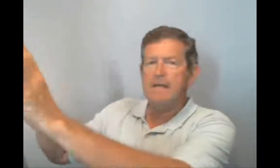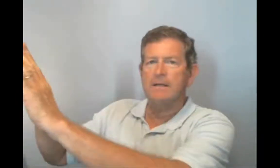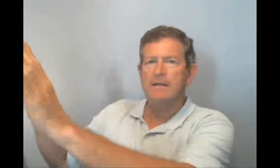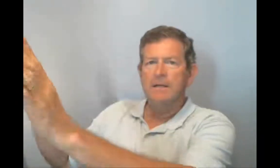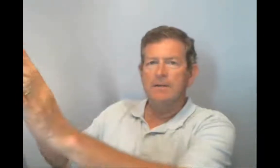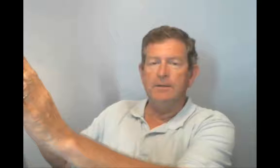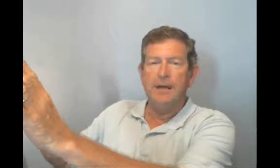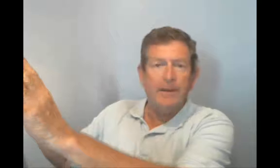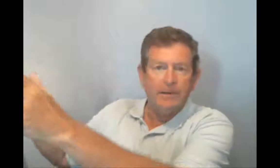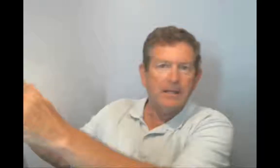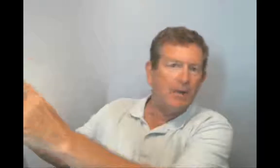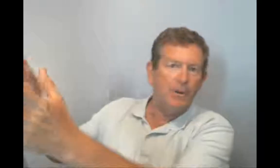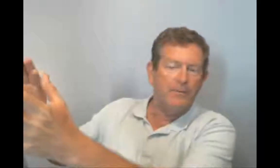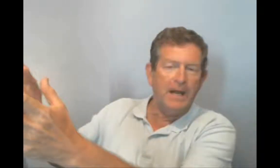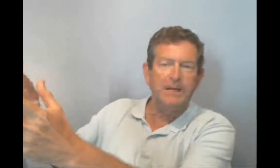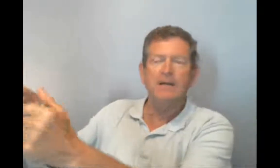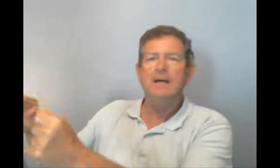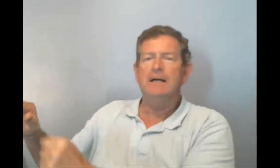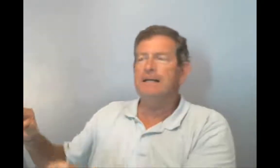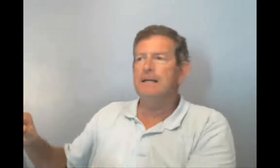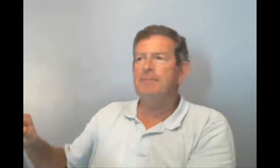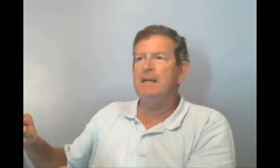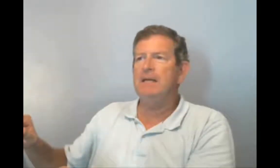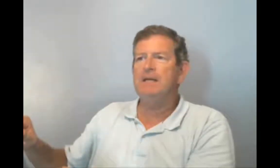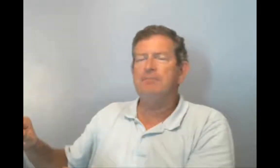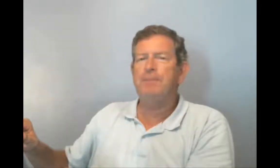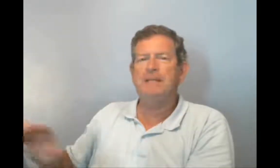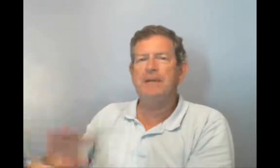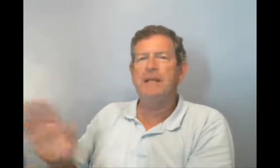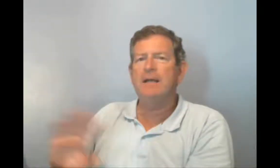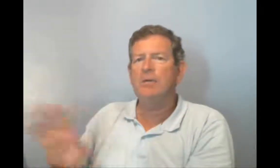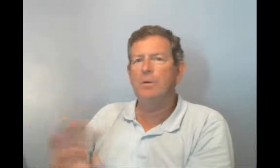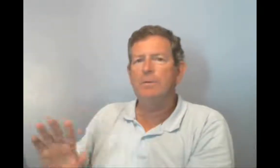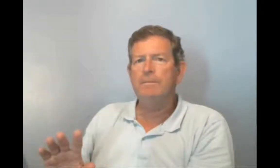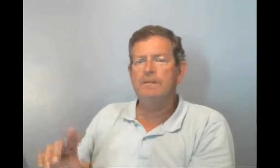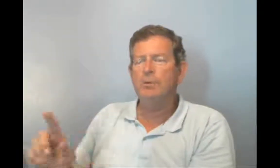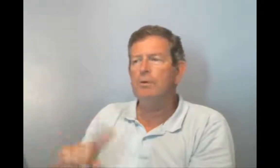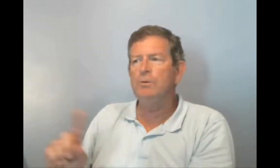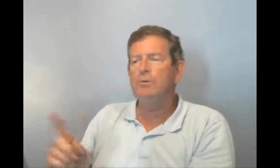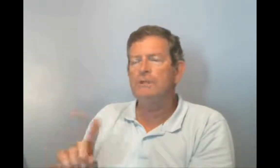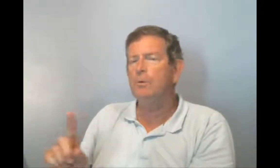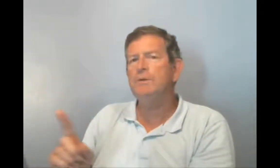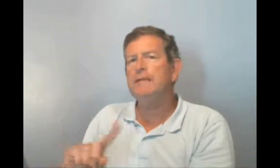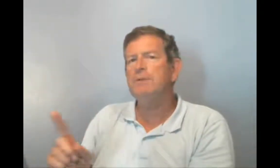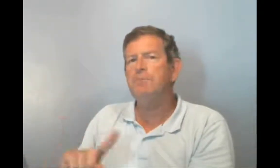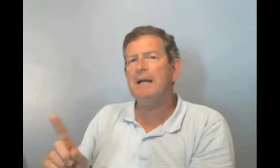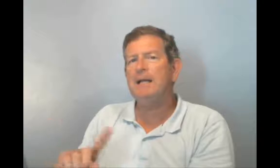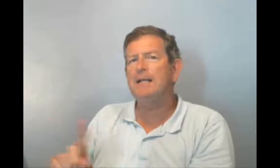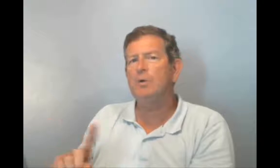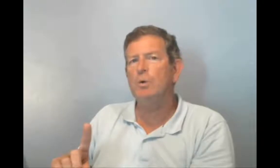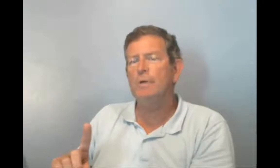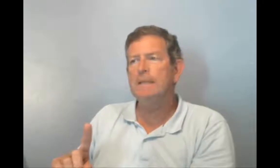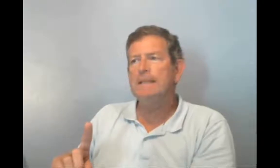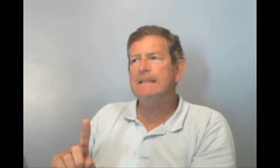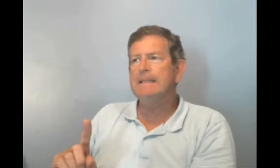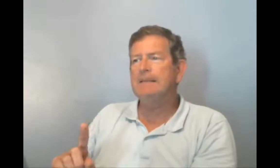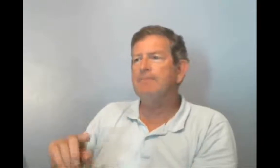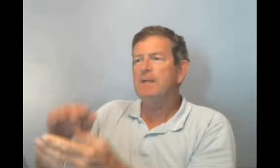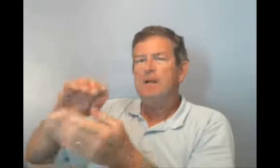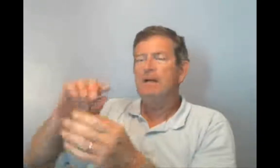couvrir la baie vitrée ou les fenêtres, mais pas avec des rideaux. Si on n'utilise pas les rideaux,